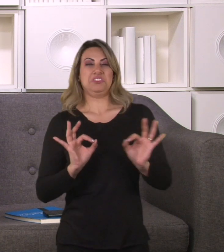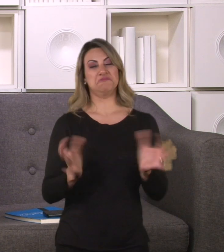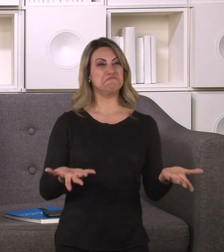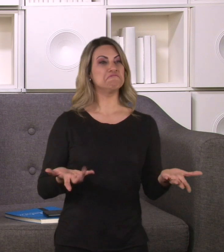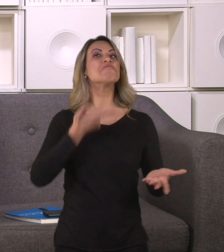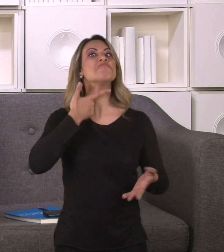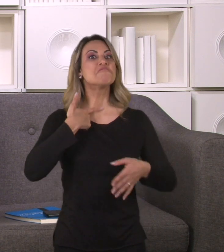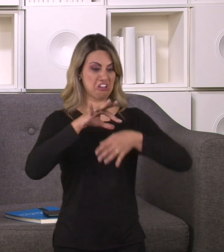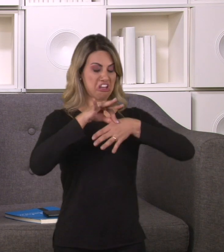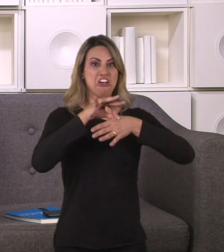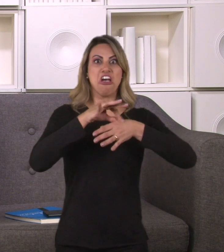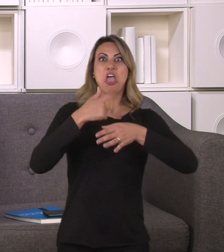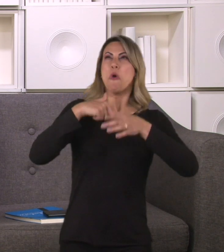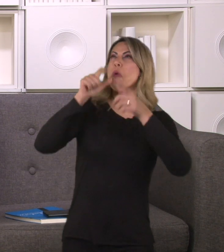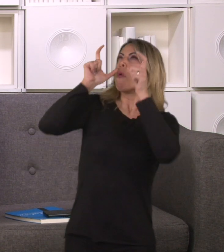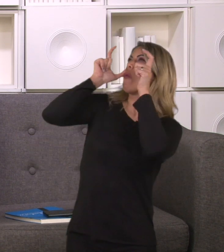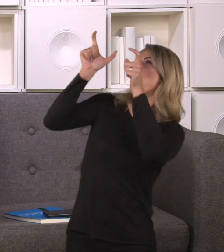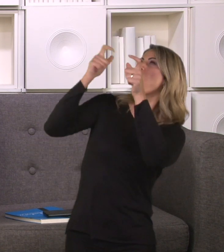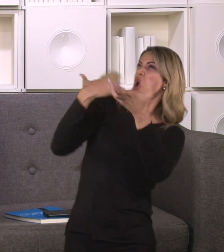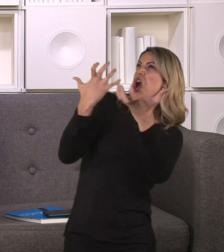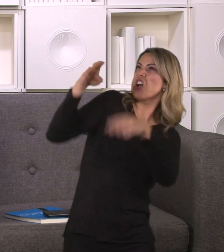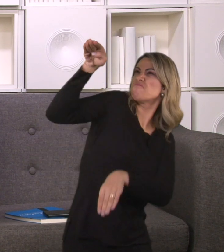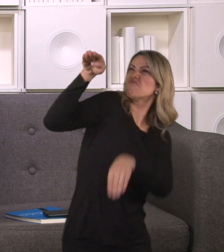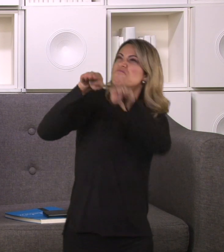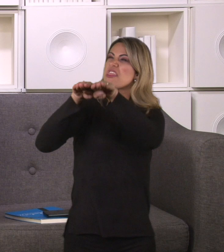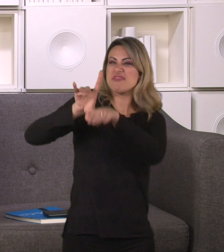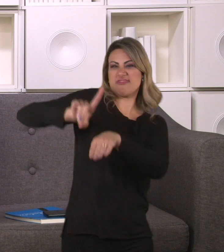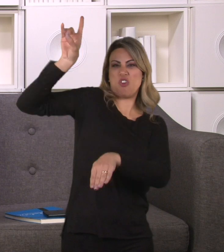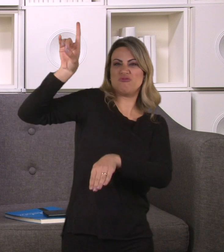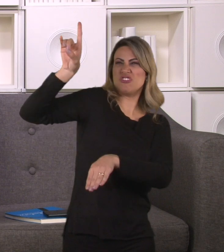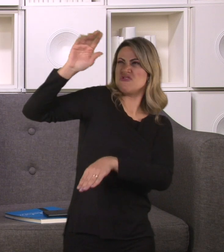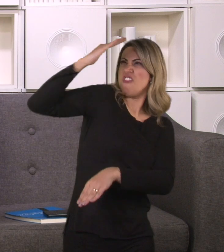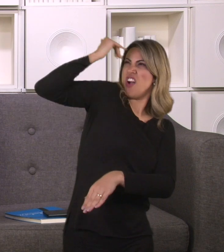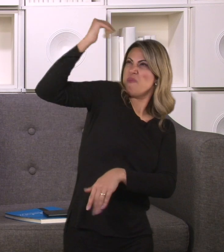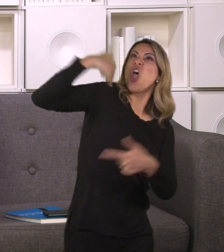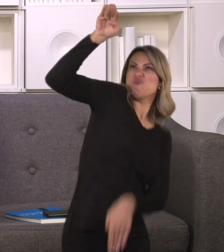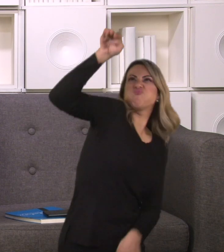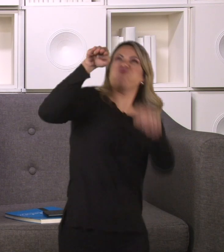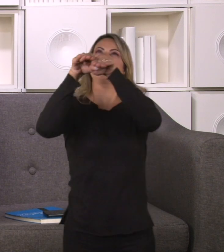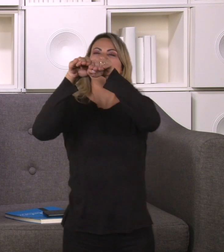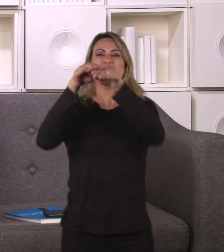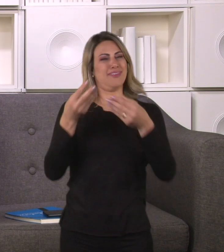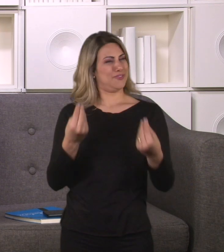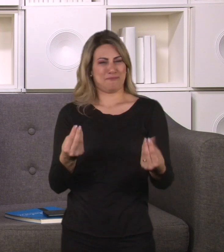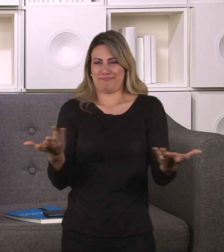de ser igual a Deus. Olha como tem um paralelo. Agradável aos olhos, a concupiscência dos